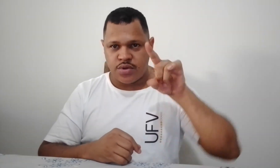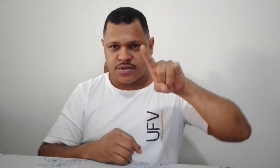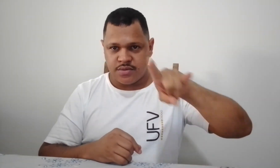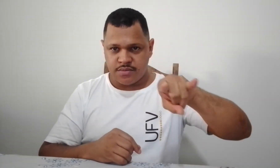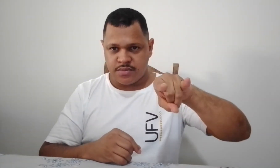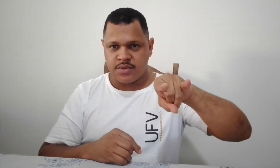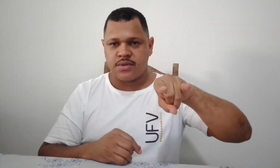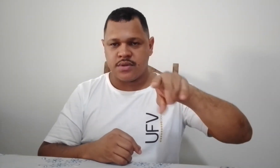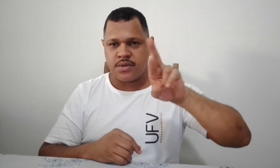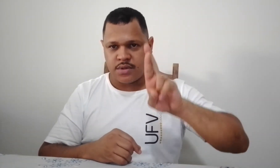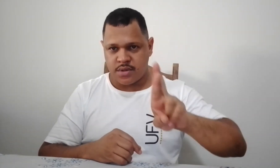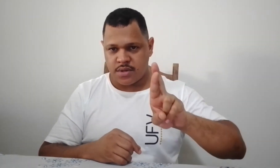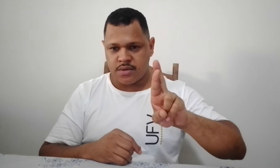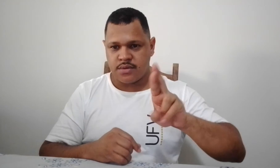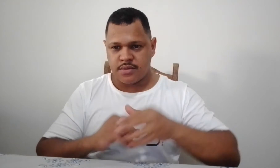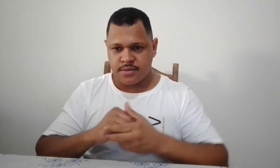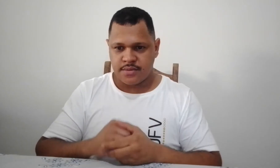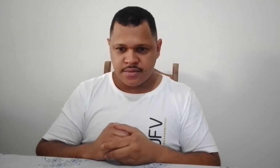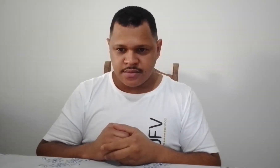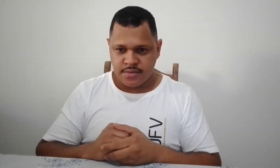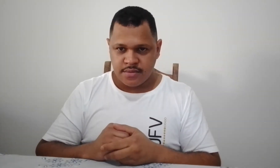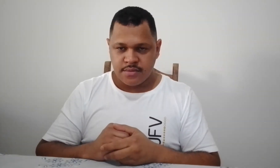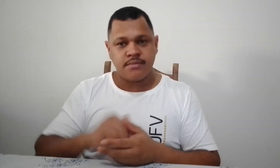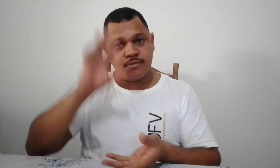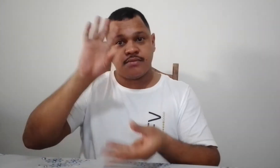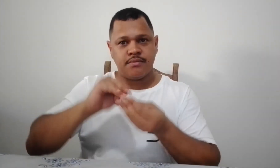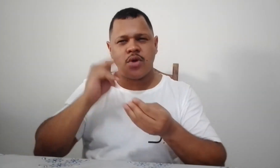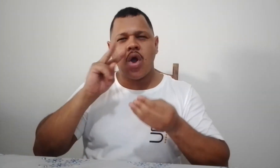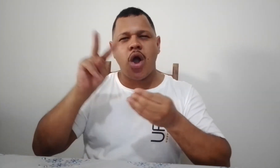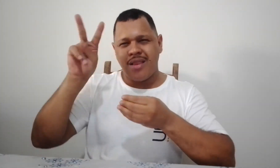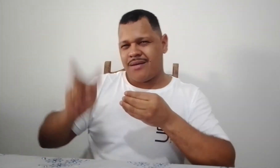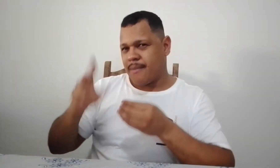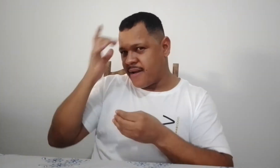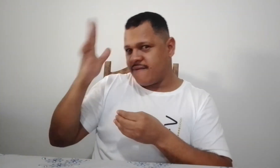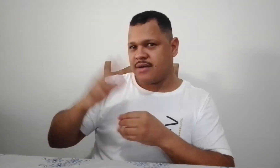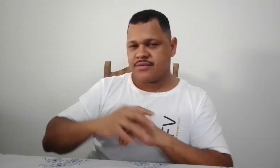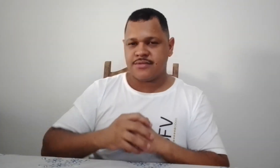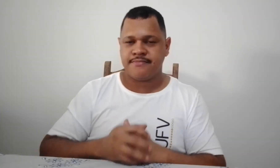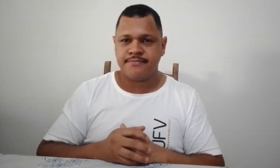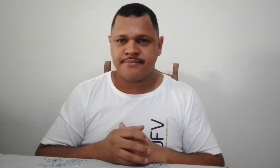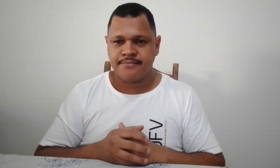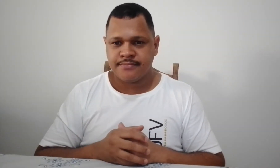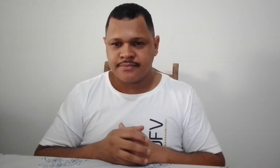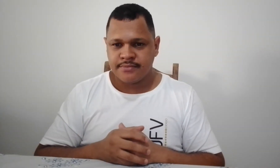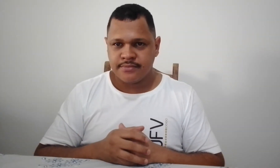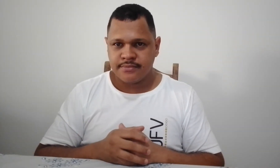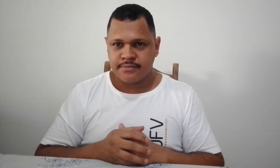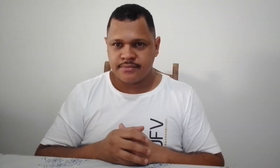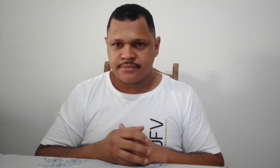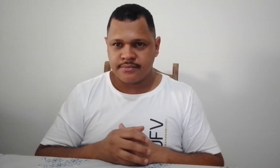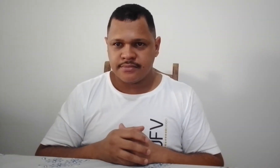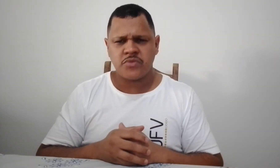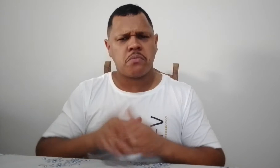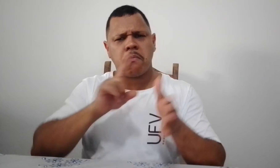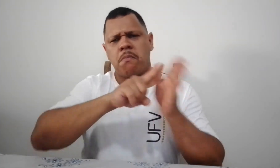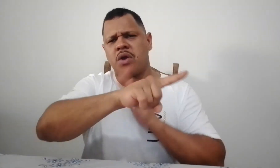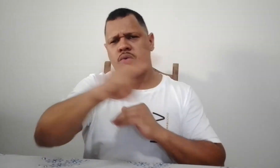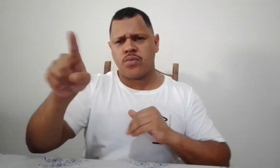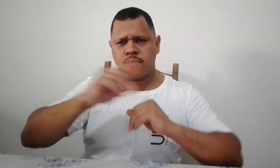seja ômega sobre 2π, logo período 2π sobre ômega. Então eu faço a seguinte pergunta para vocês: qual